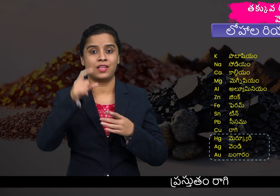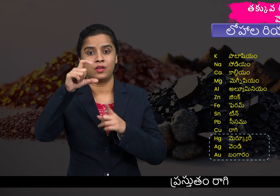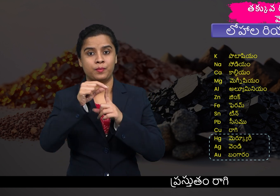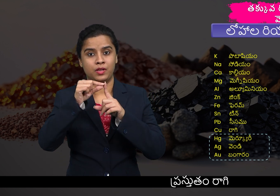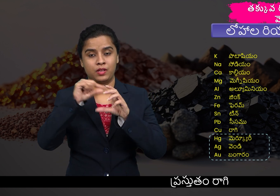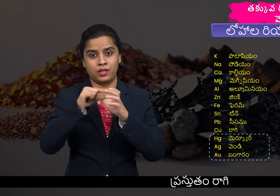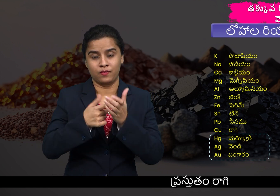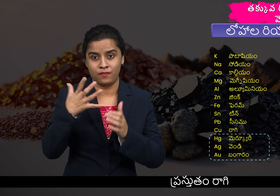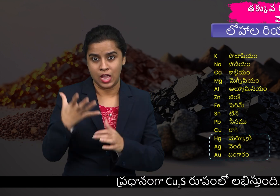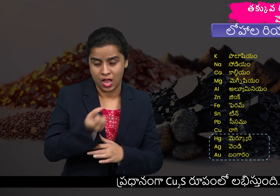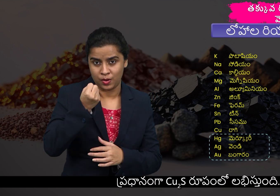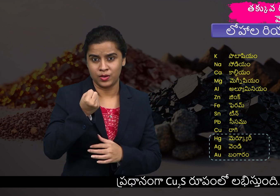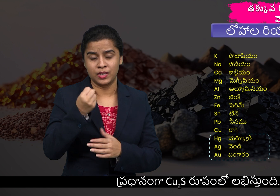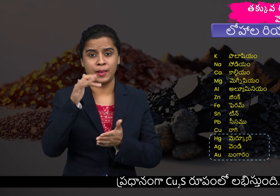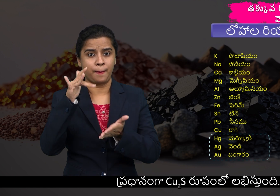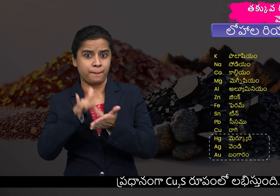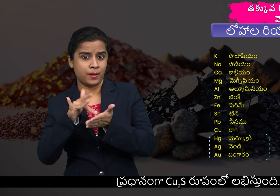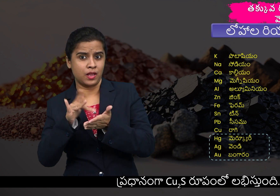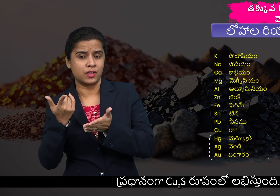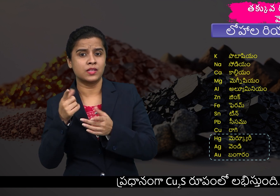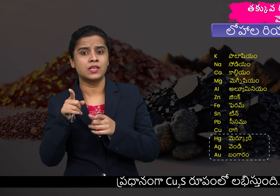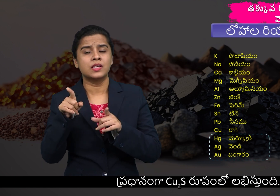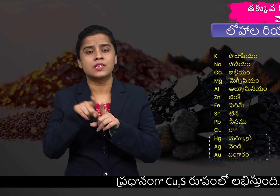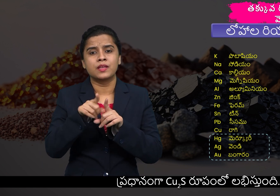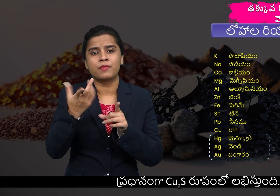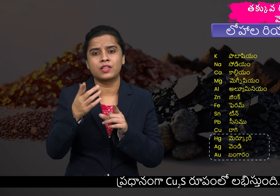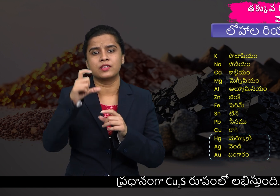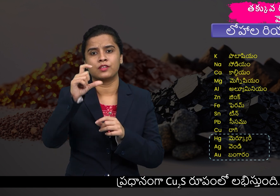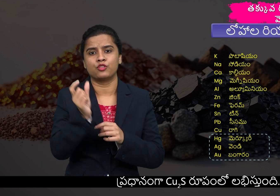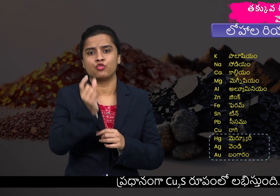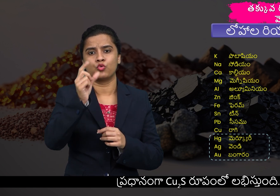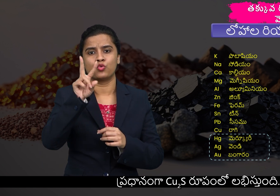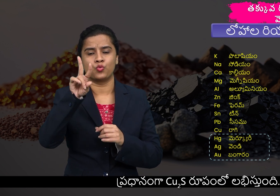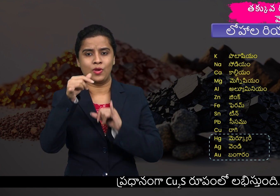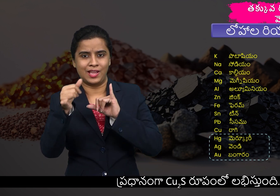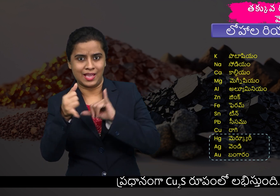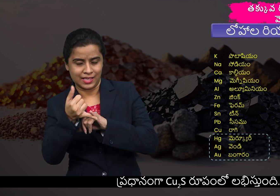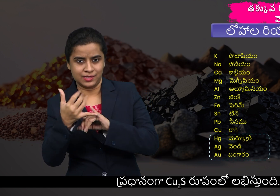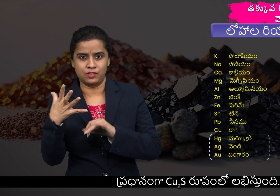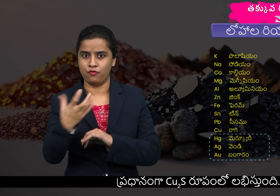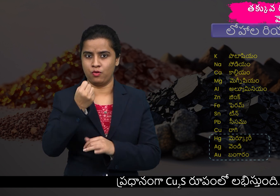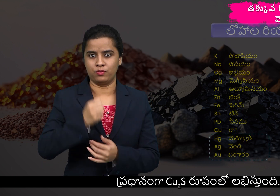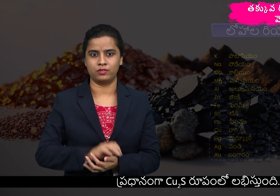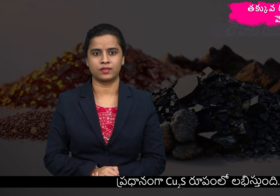ప్రస్తుతం రాగి ప్రధానంగా Cu2s రూపంలో లభిస్తుంది.